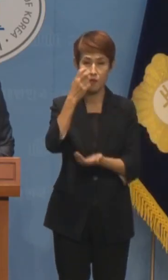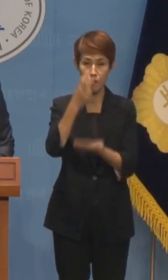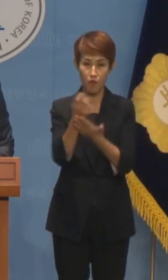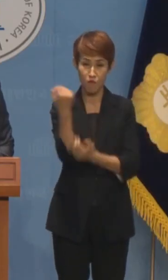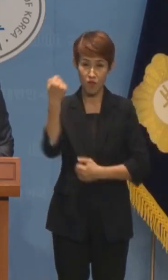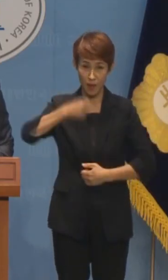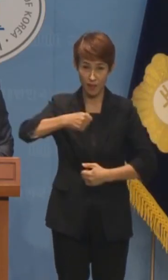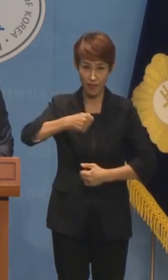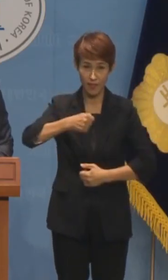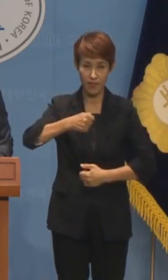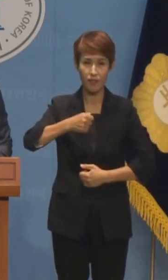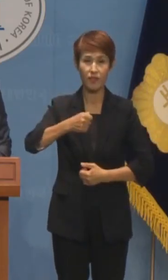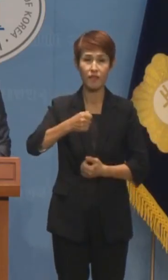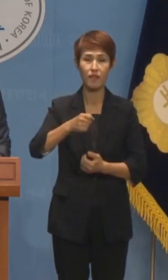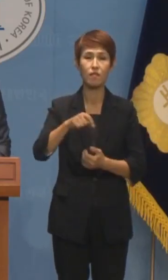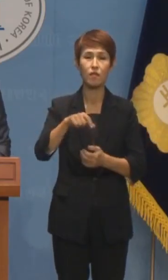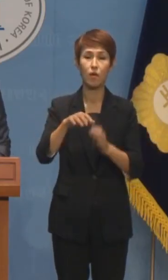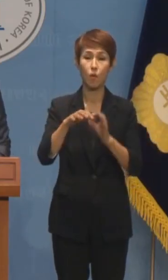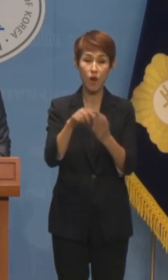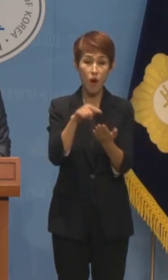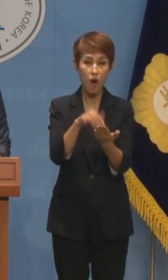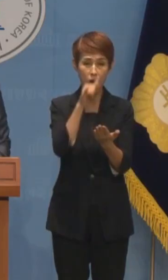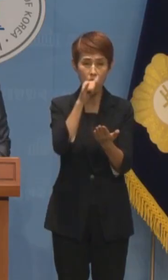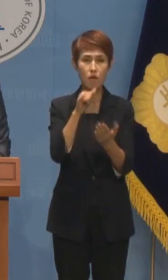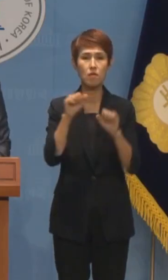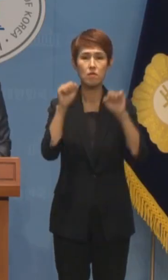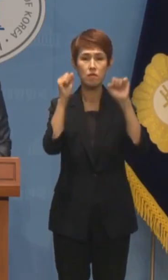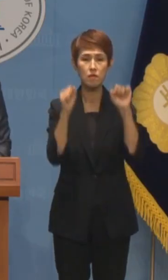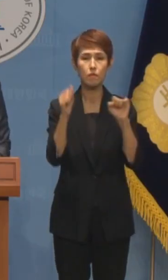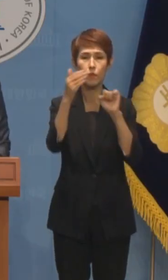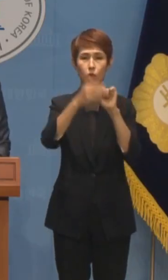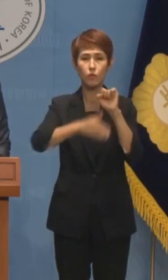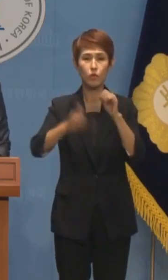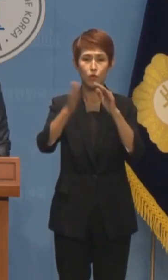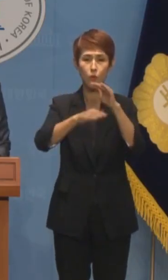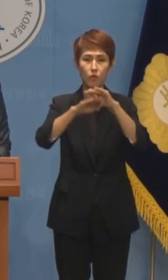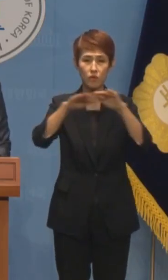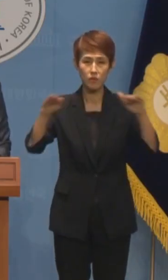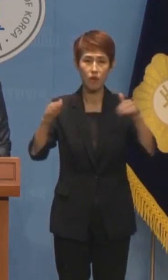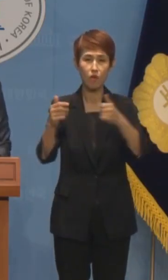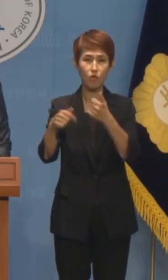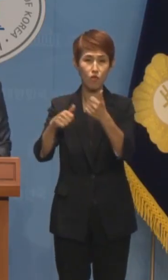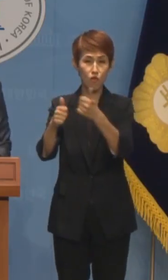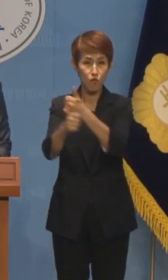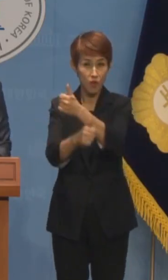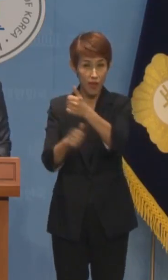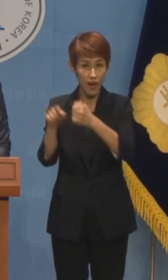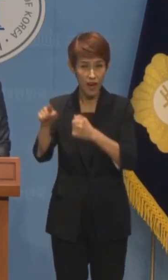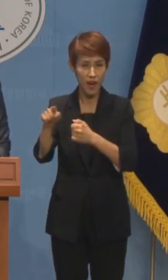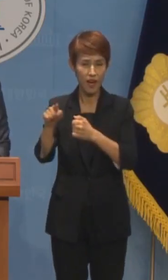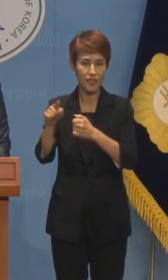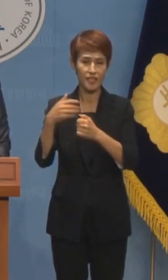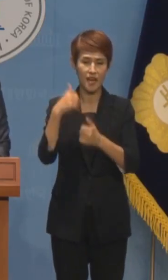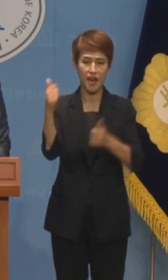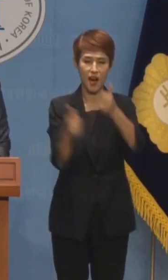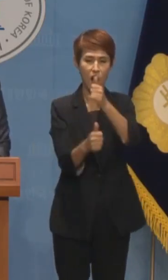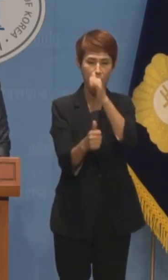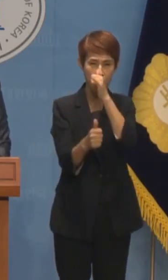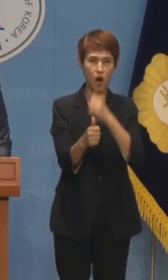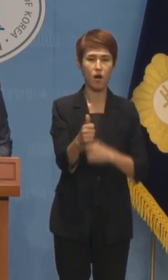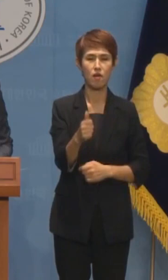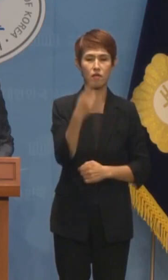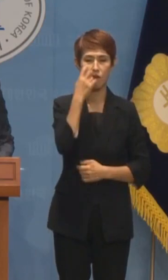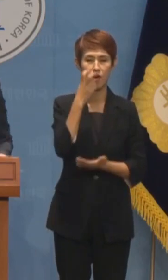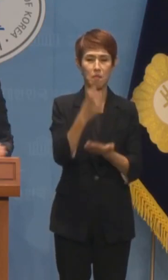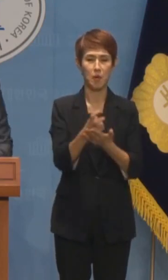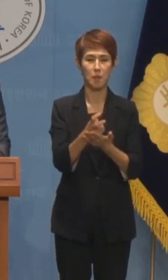내리는 스포츠 공정위원회가 자신의 영향력 아래에 있는 점을 악용해서 정관을 무시한 임용이라는 합리적인